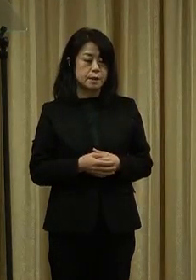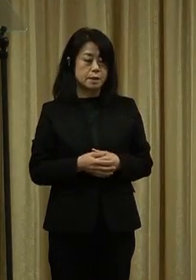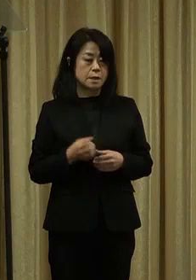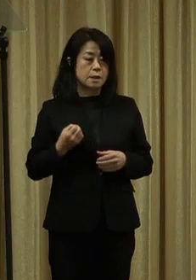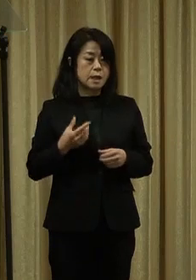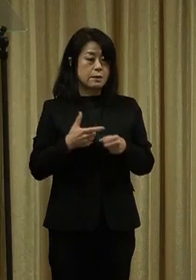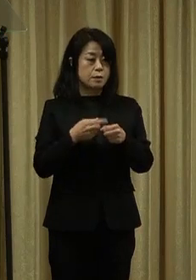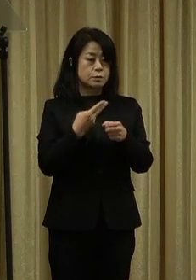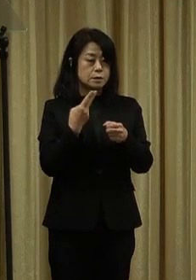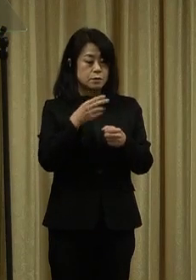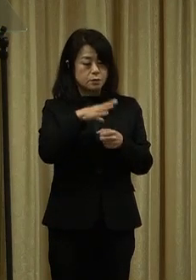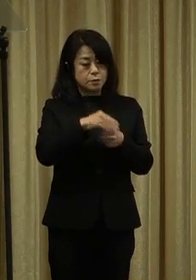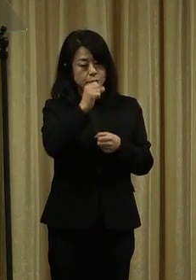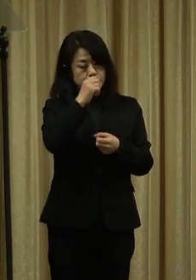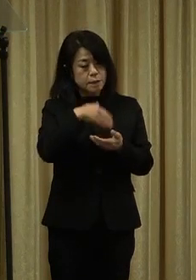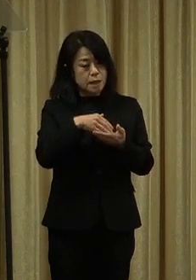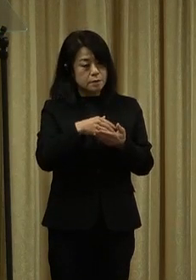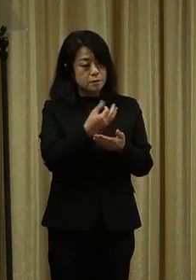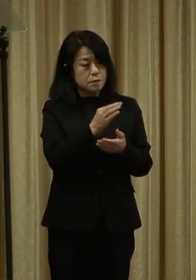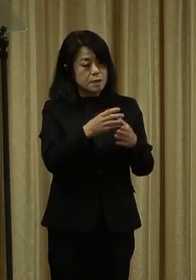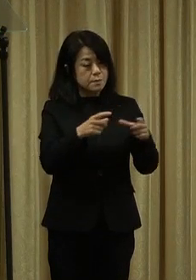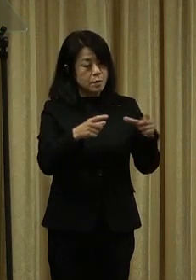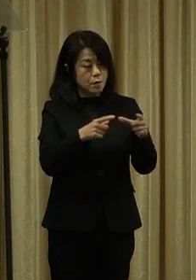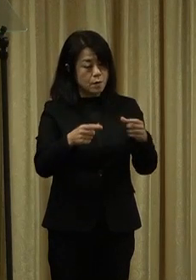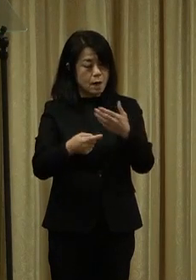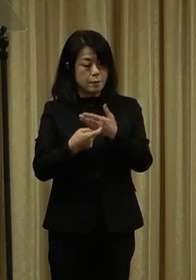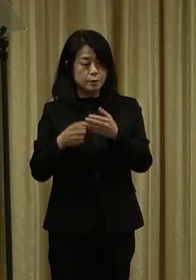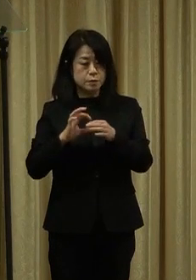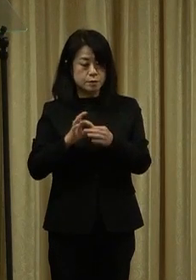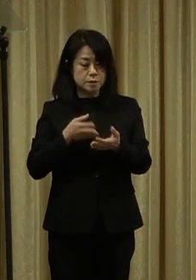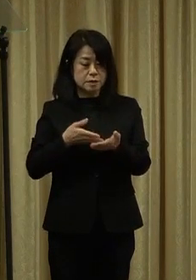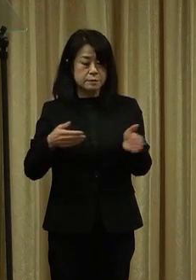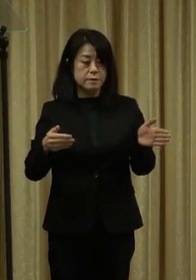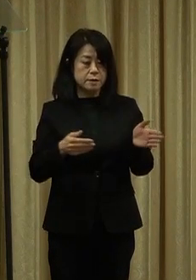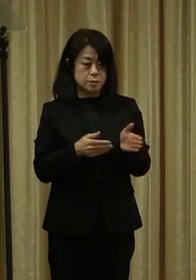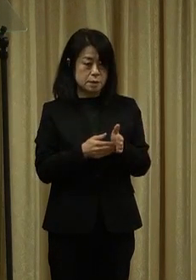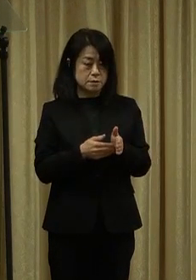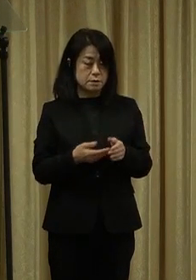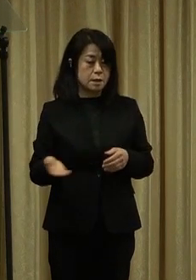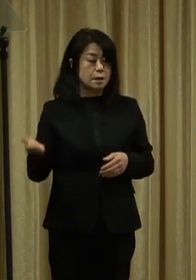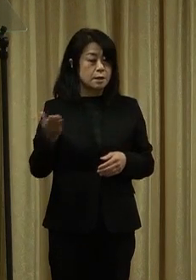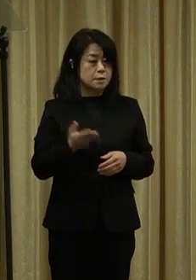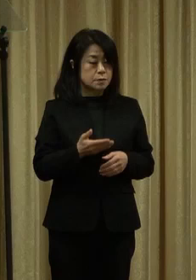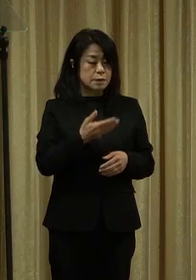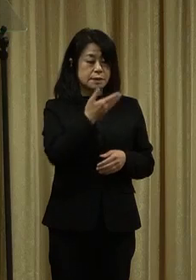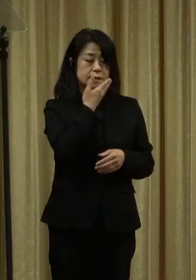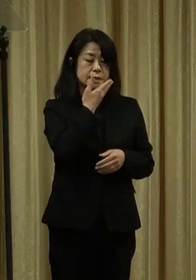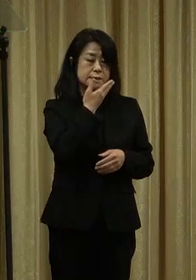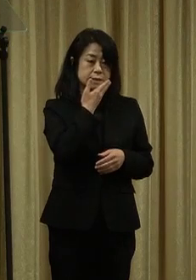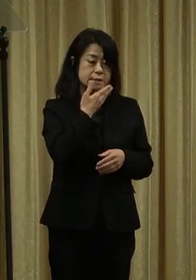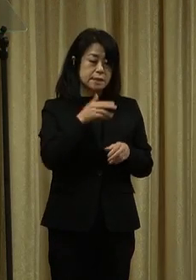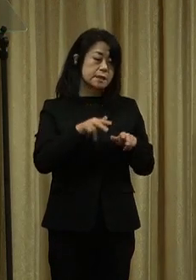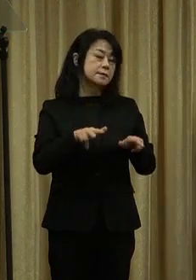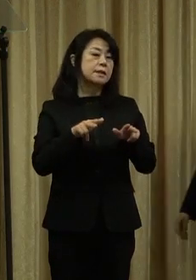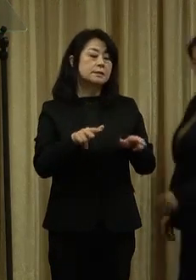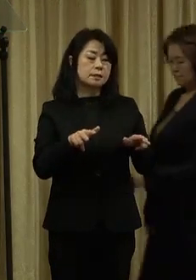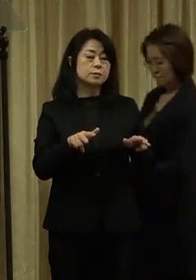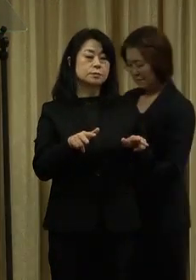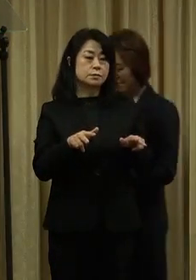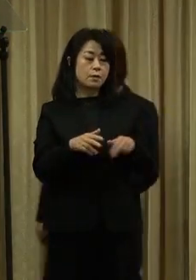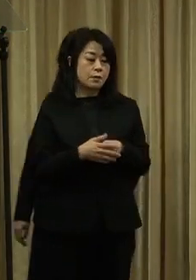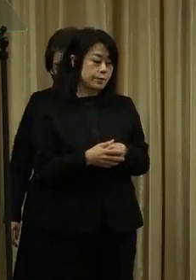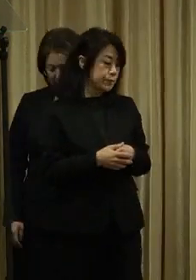令和6年度当初予算案の規模やポイントについては以上となります。次に重点政策